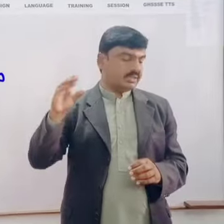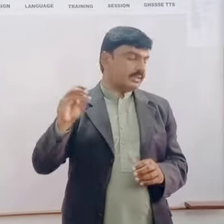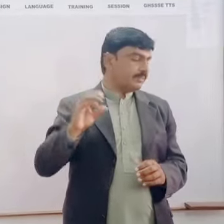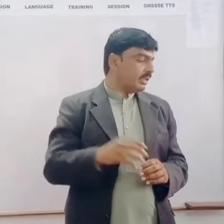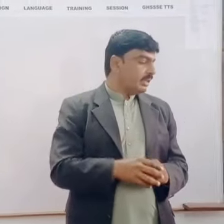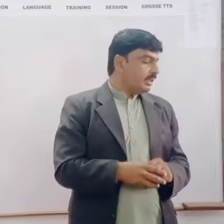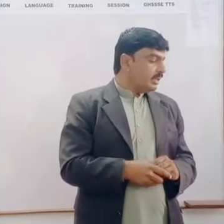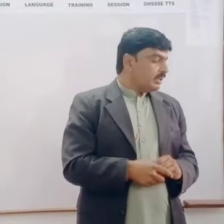करना।